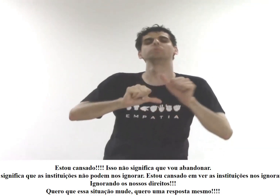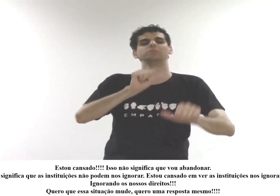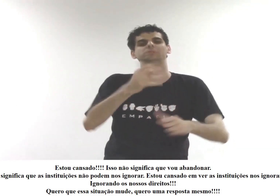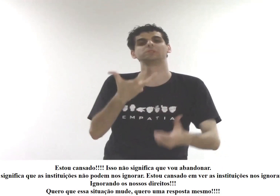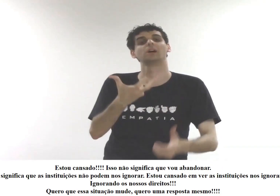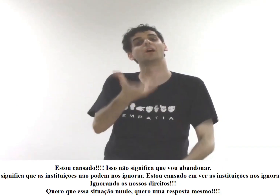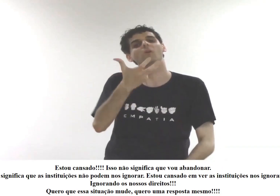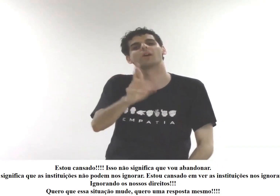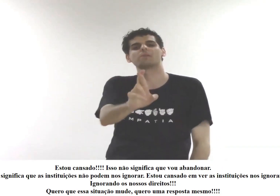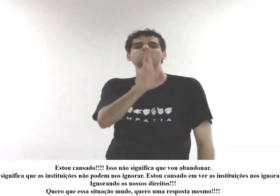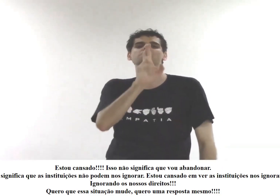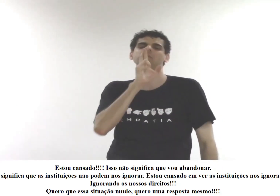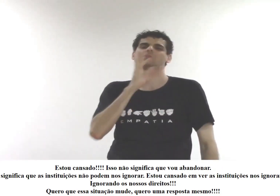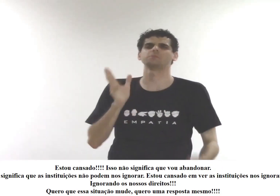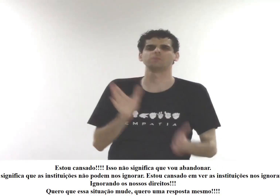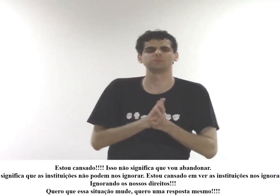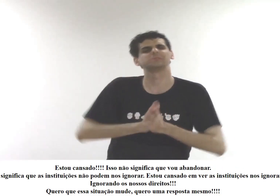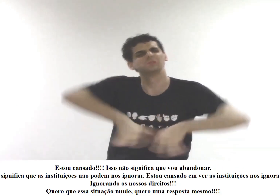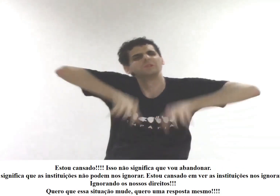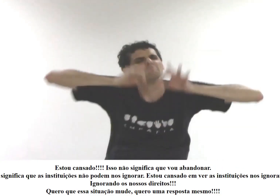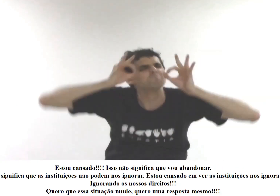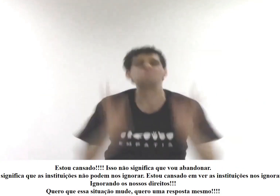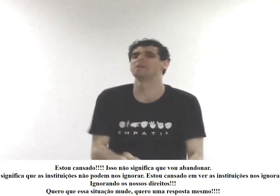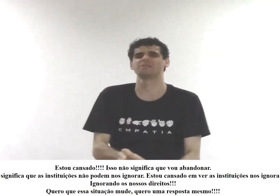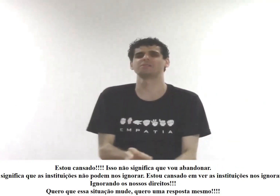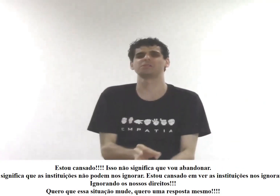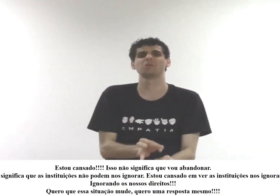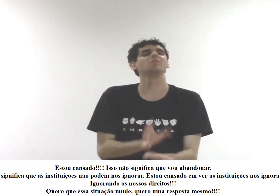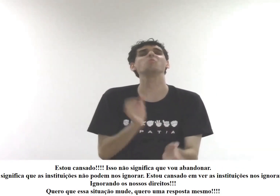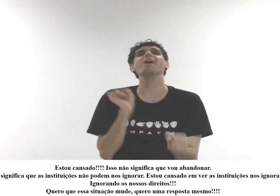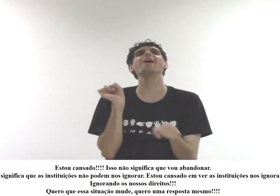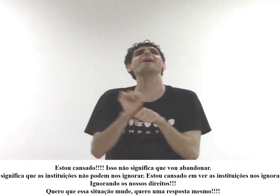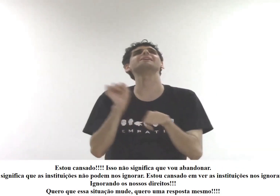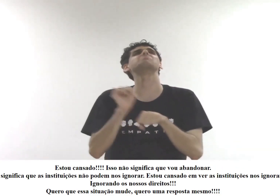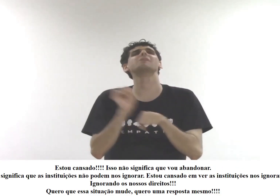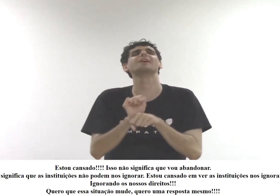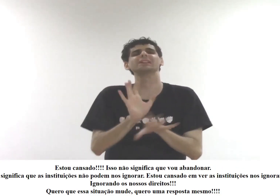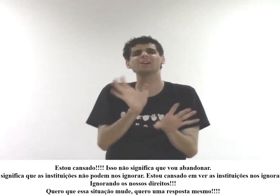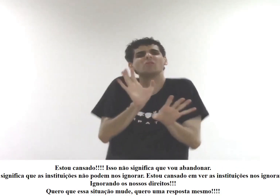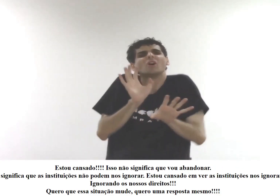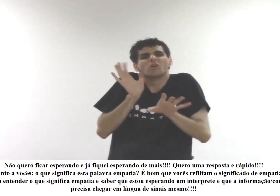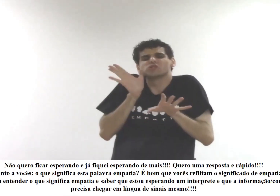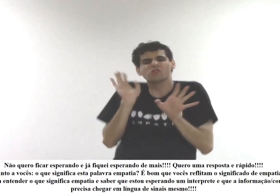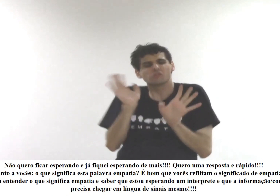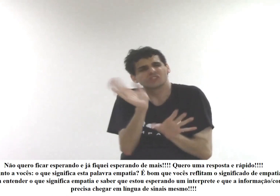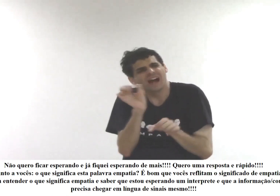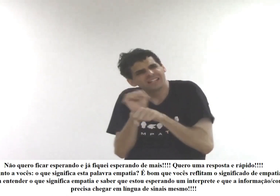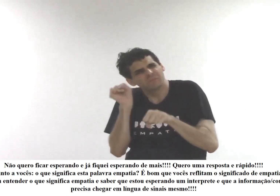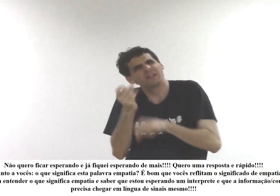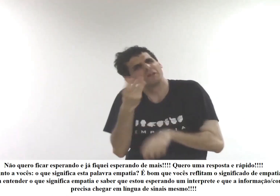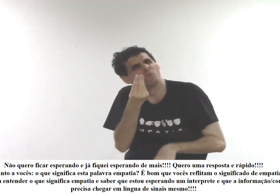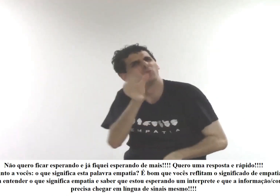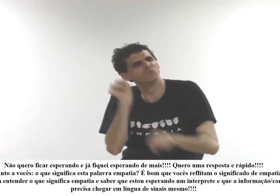E eu quero que essa situação mude. Eu quero uma resposta mesmo. Eu não quero ficar esperando. Eu já